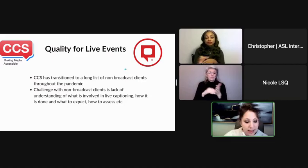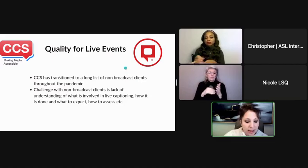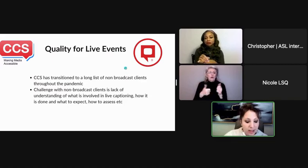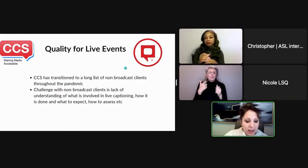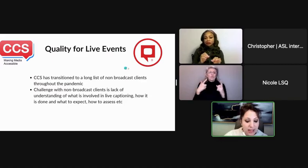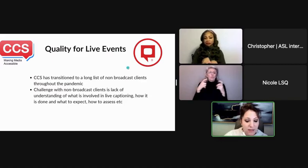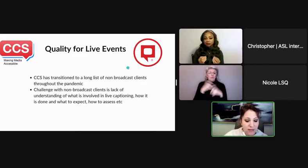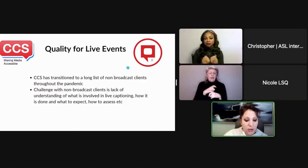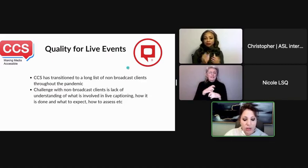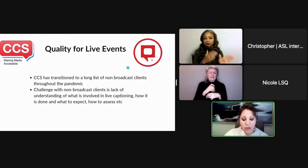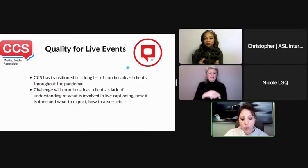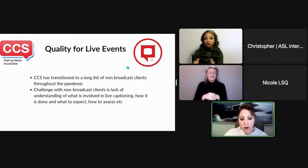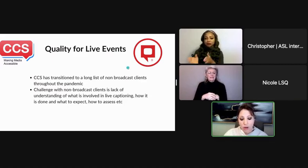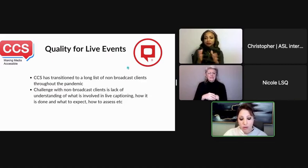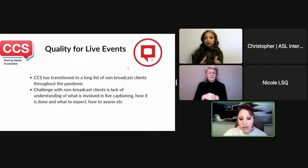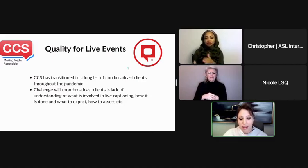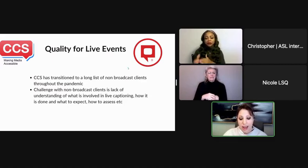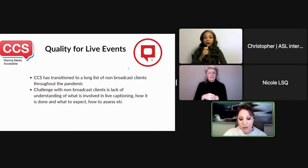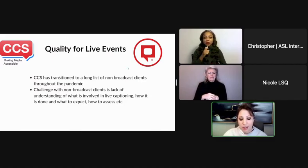complexe